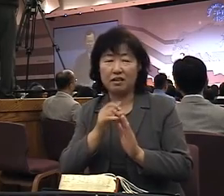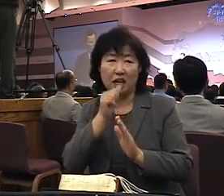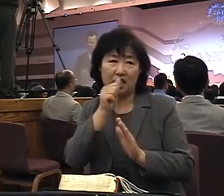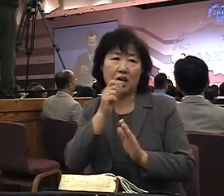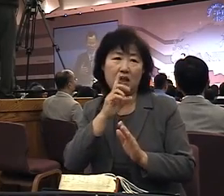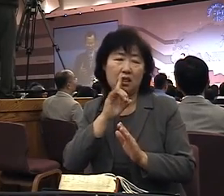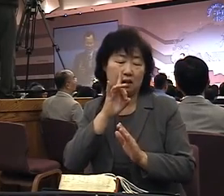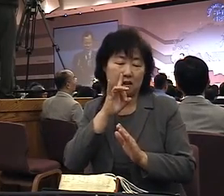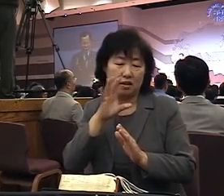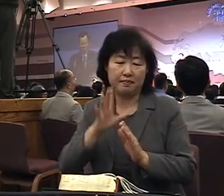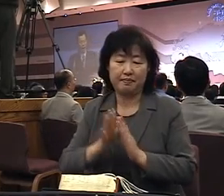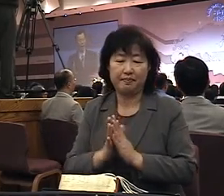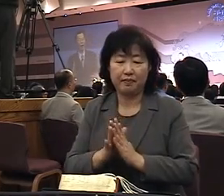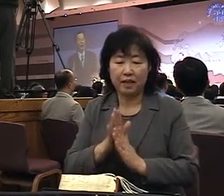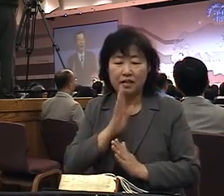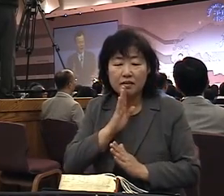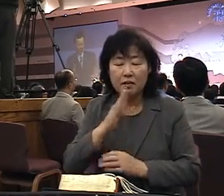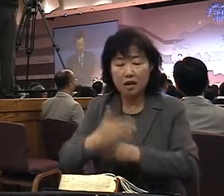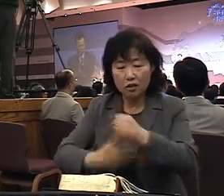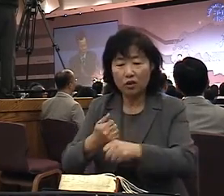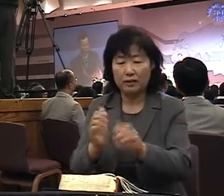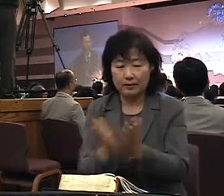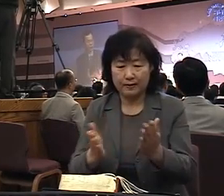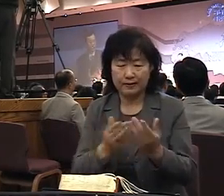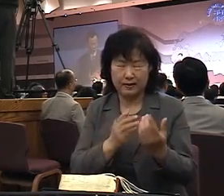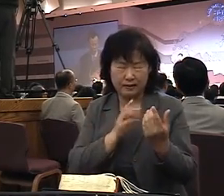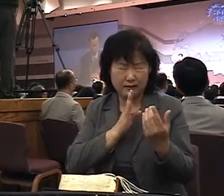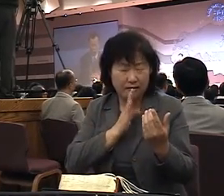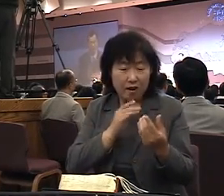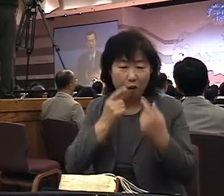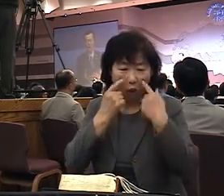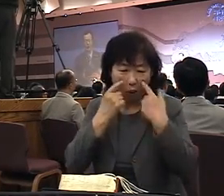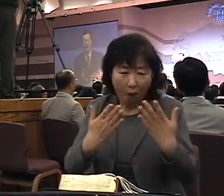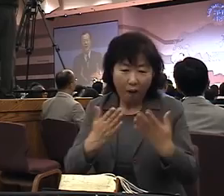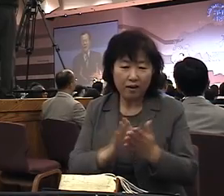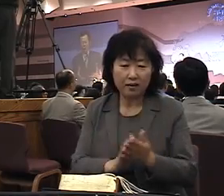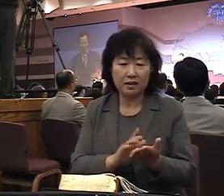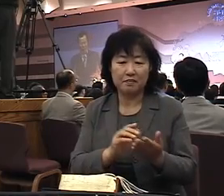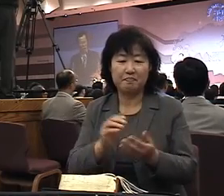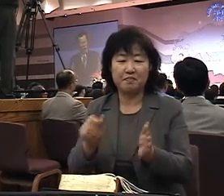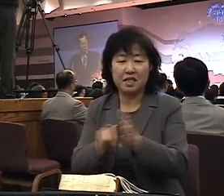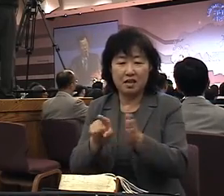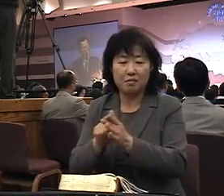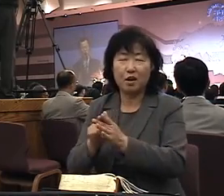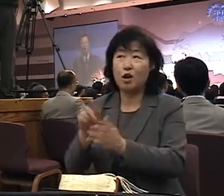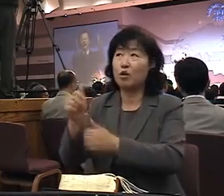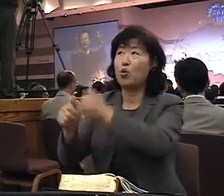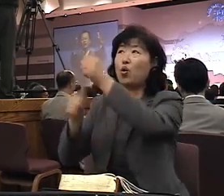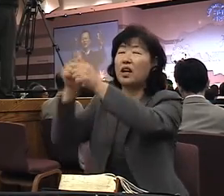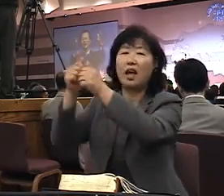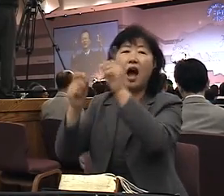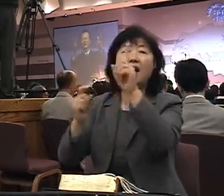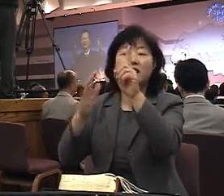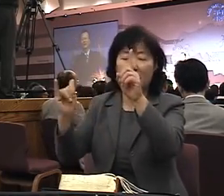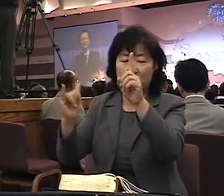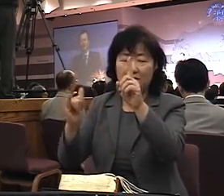아닙니다. 그러나 성경은 적나라하게, 그것도 믿음의 조상 중에 한 사람의 이러한 그